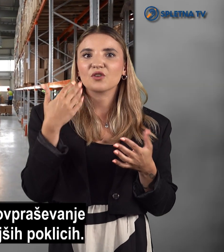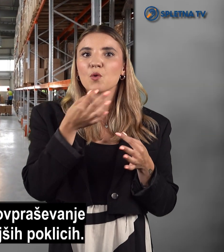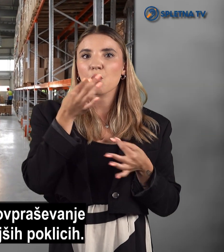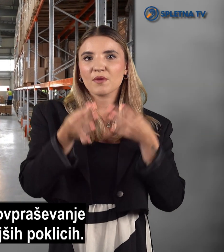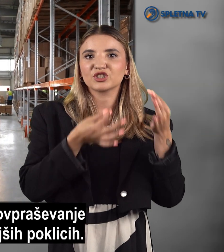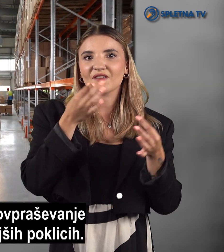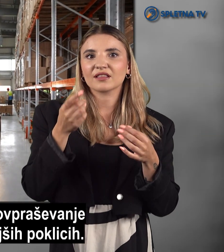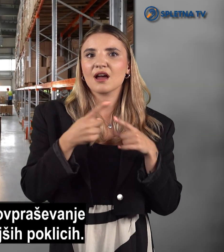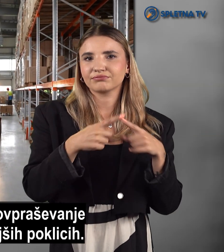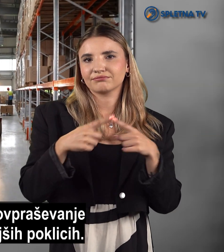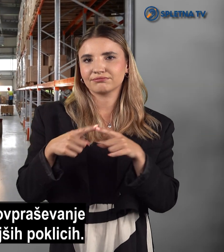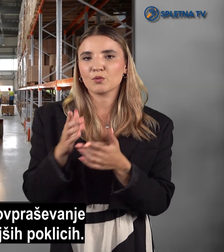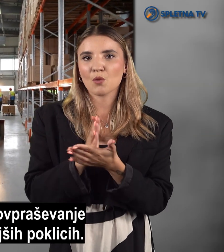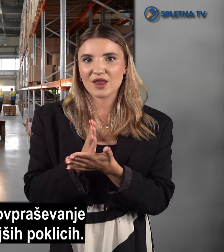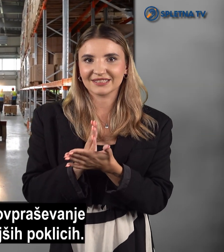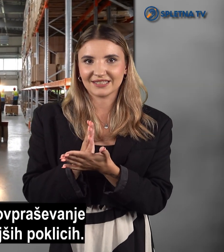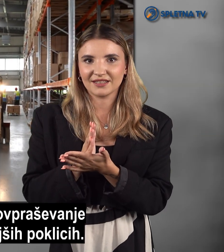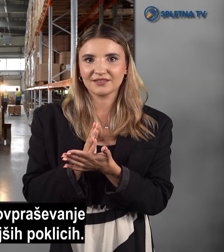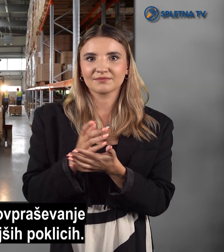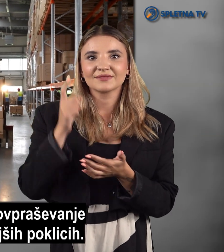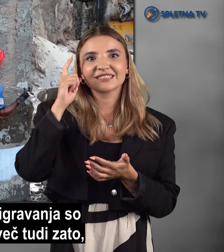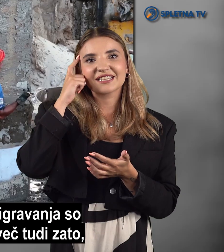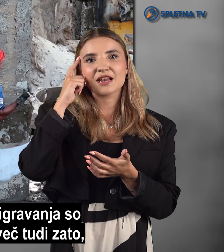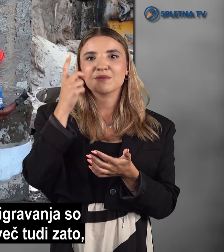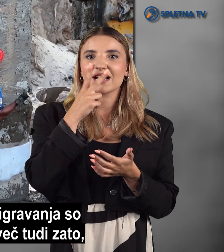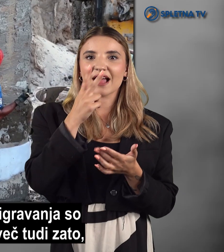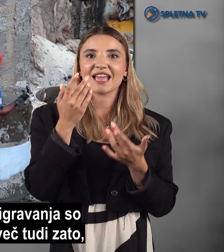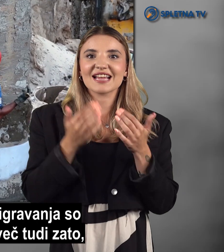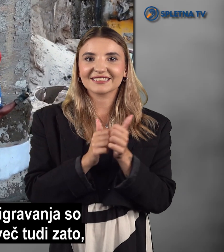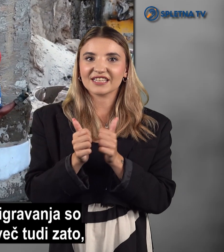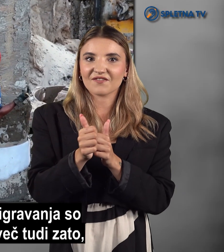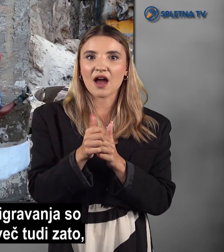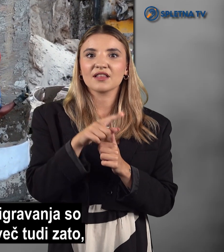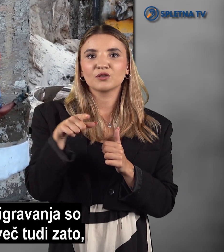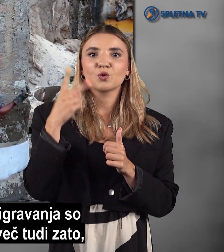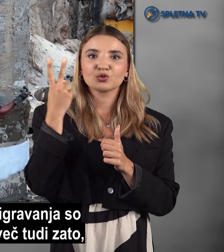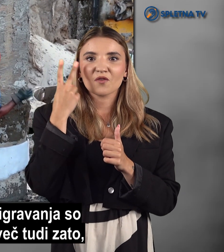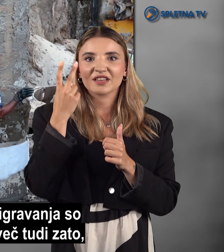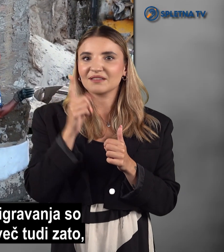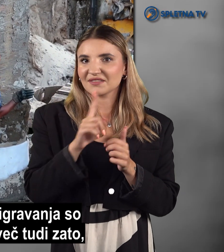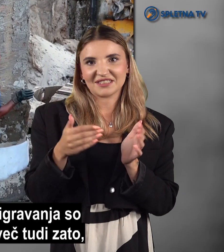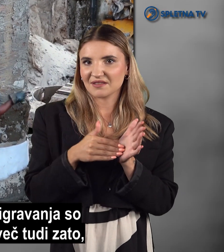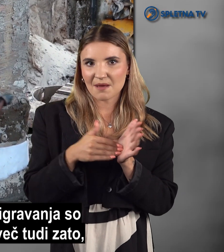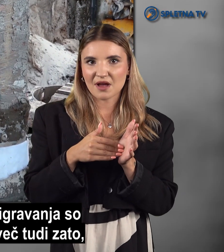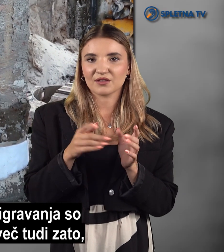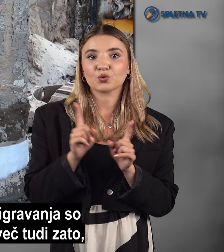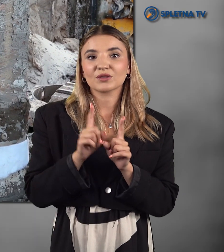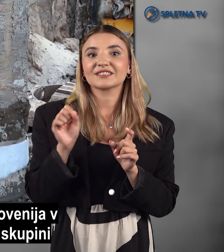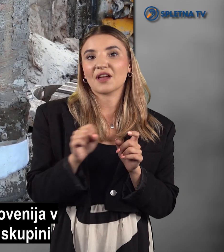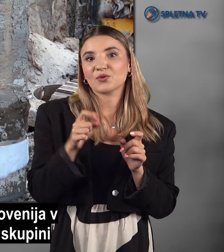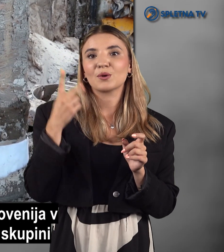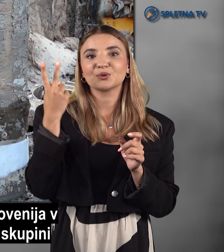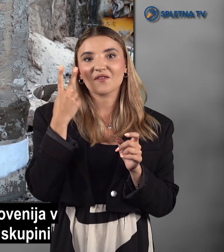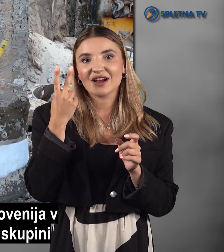saj je veliko povpraševanje po najrazličnejših poklicih. Skrbi glede izigravanja so v Sloveniji odveč.